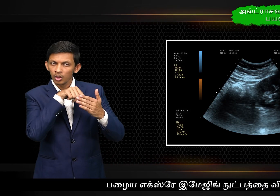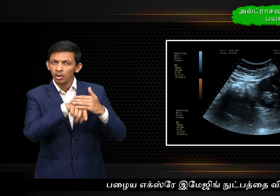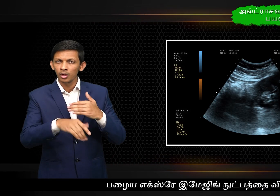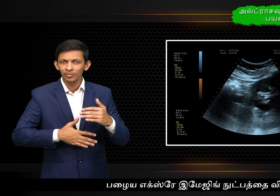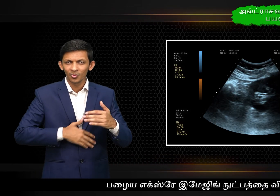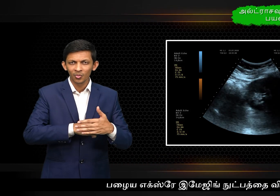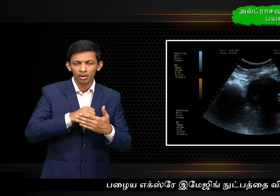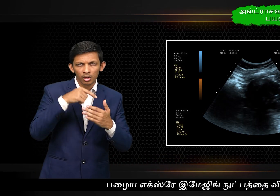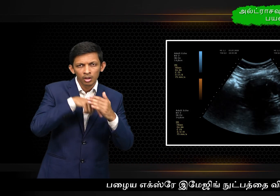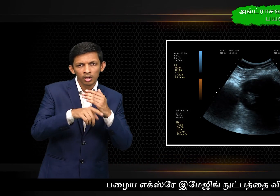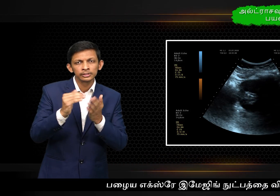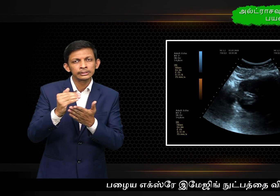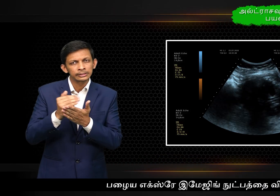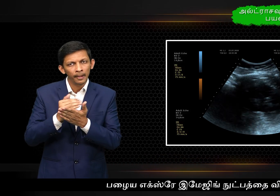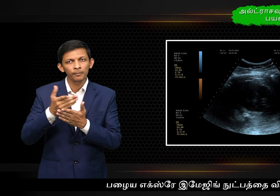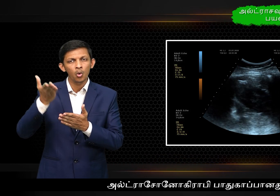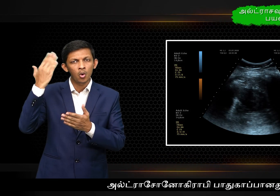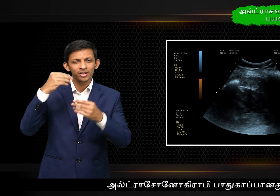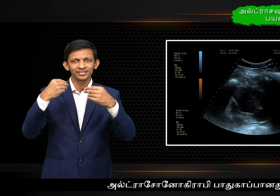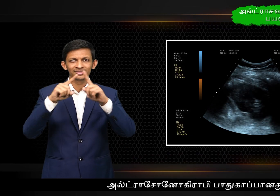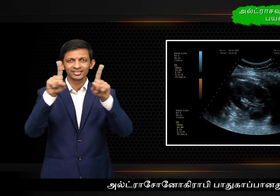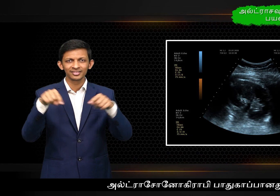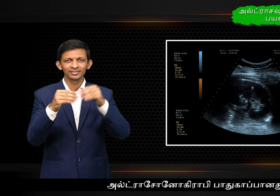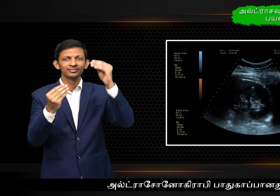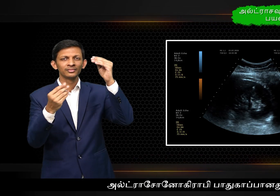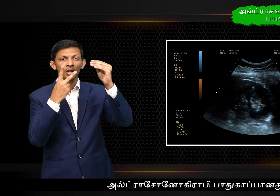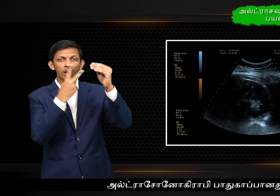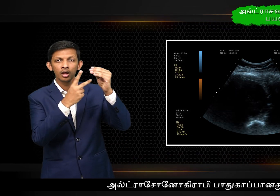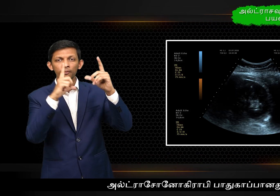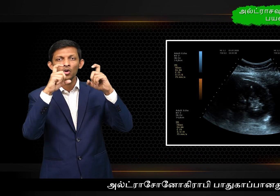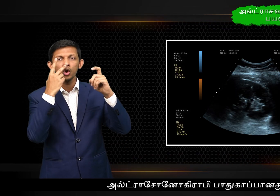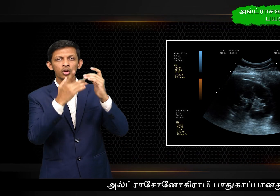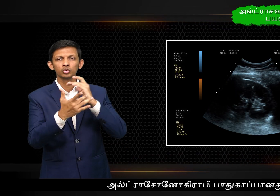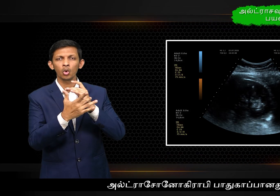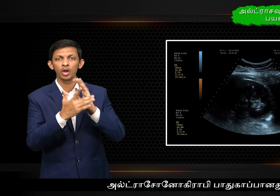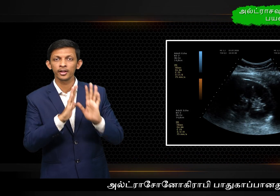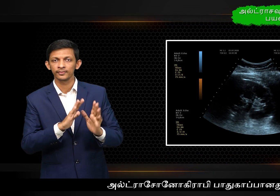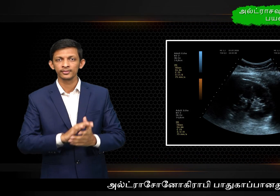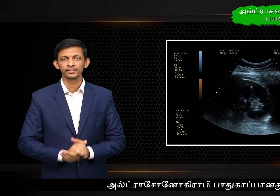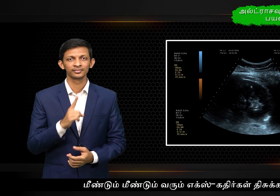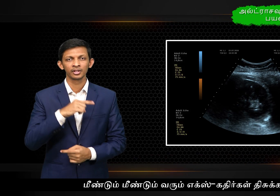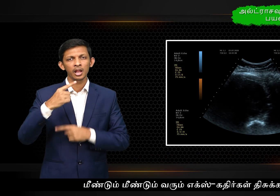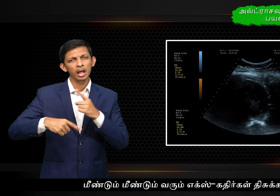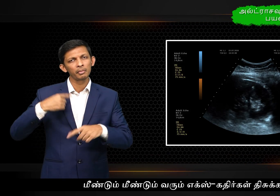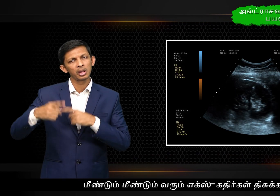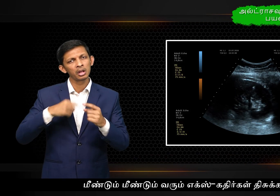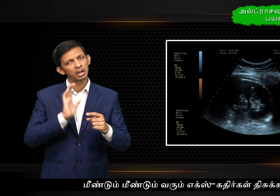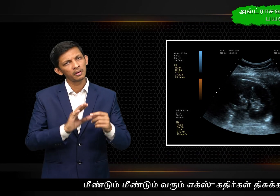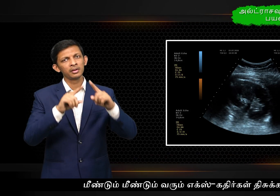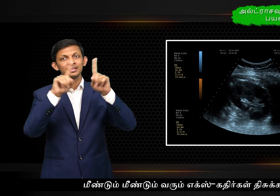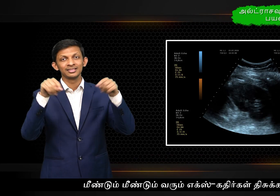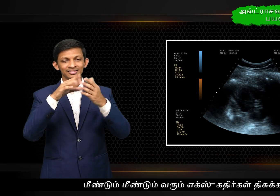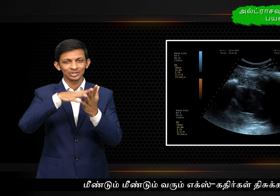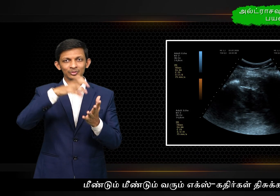பழைய எக்ஸ்ரே இமேஜிங் நுட்பத்தை விட அல்ட்ராசோனோகிராஃபி பாதுகாப்பானது. மீண்டும் மீண்டும்